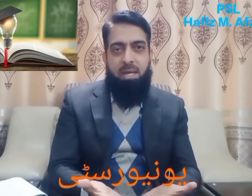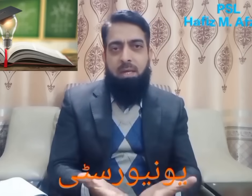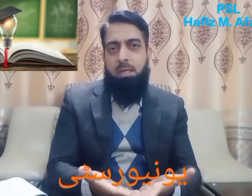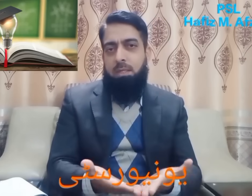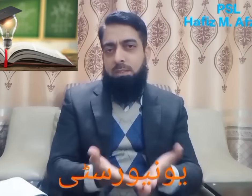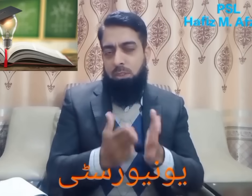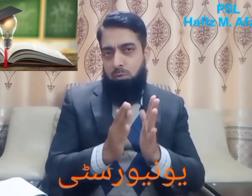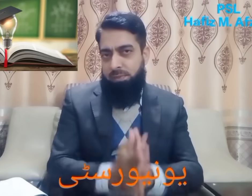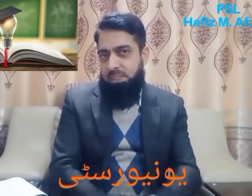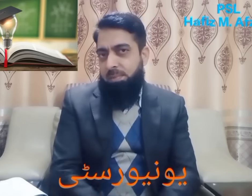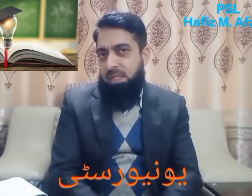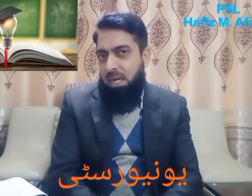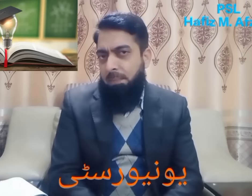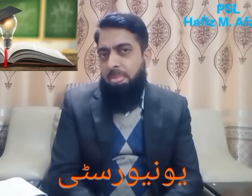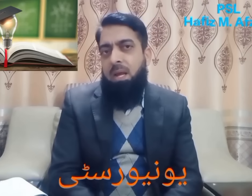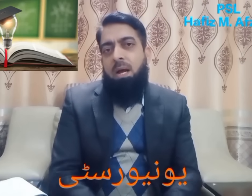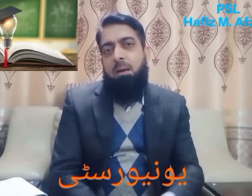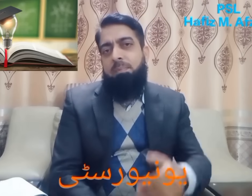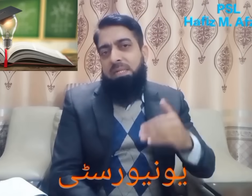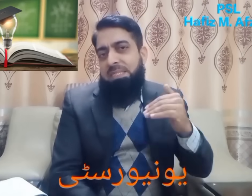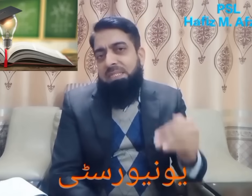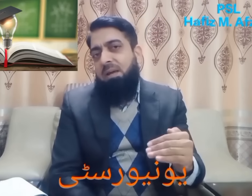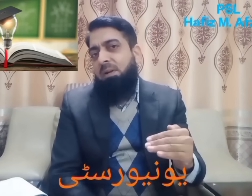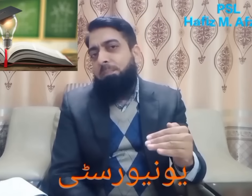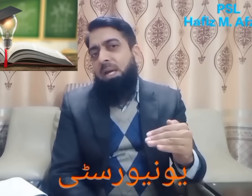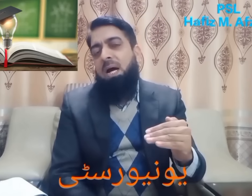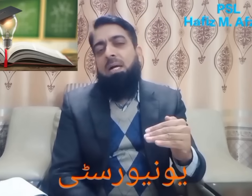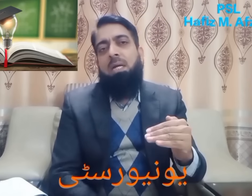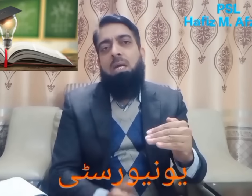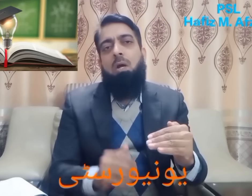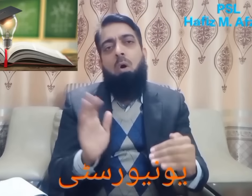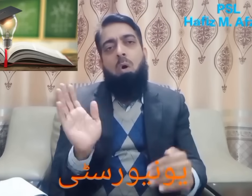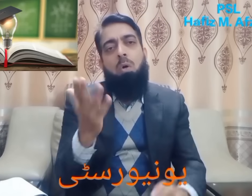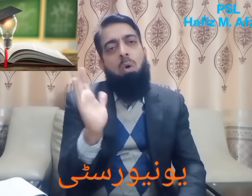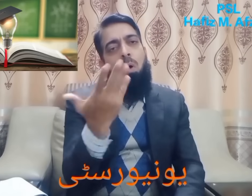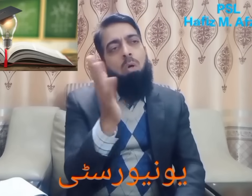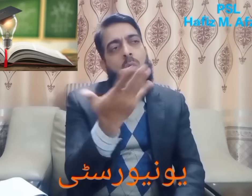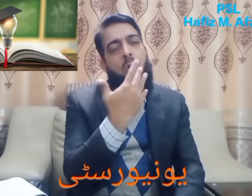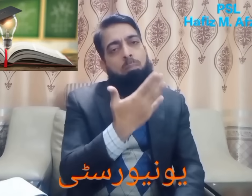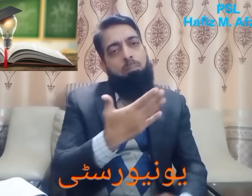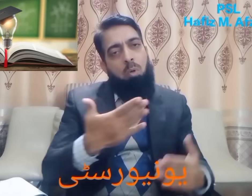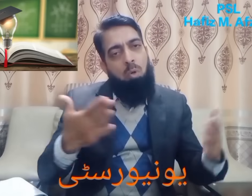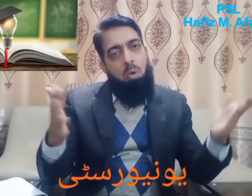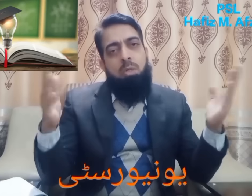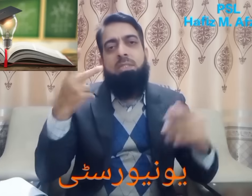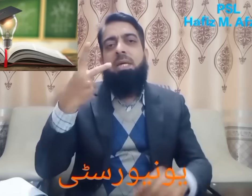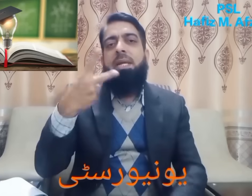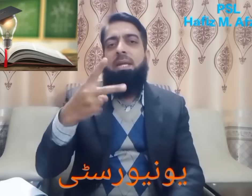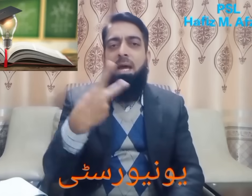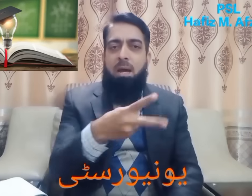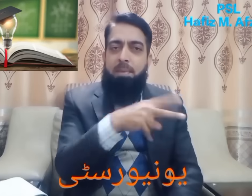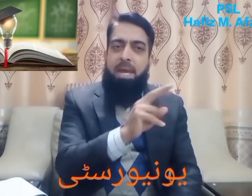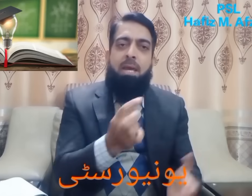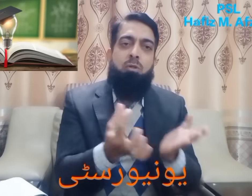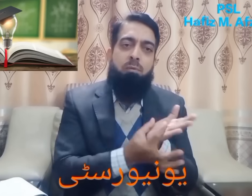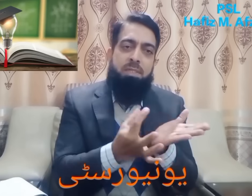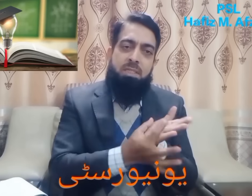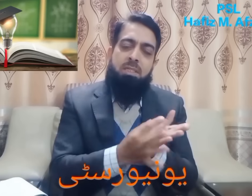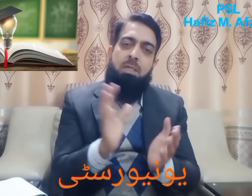पढ़ना, ये यूनिवर्सिटी बन गया। अब इस लेवल पे आके और बहुत सारे नाम हैं यूनिवर्सिटीज